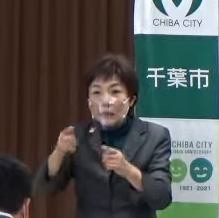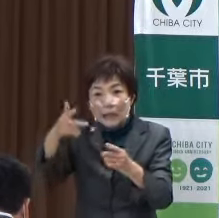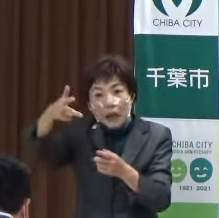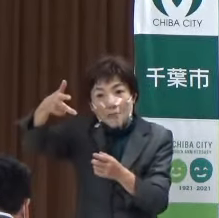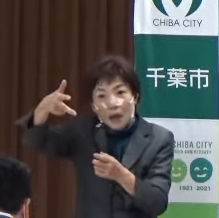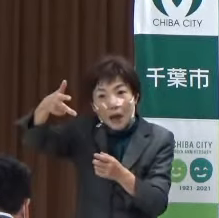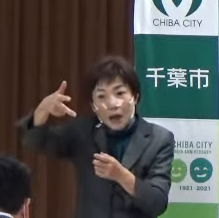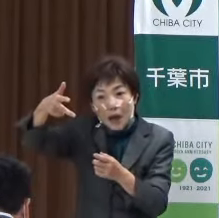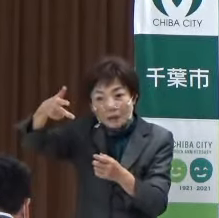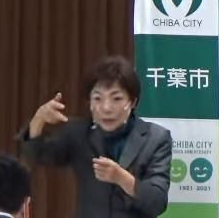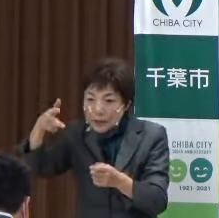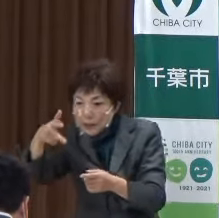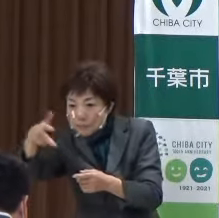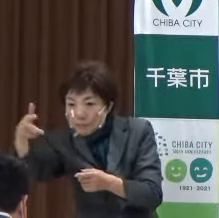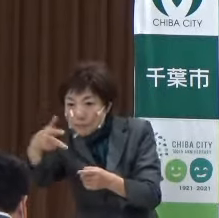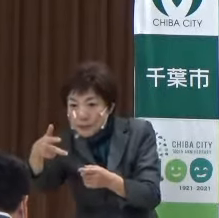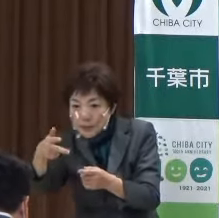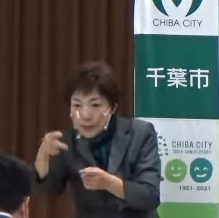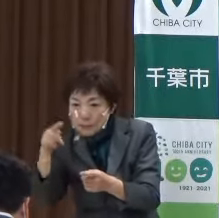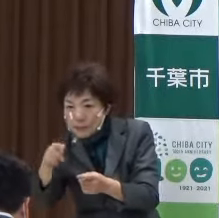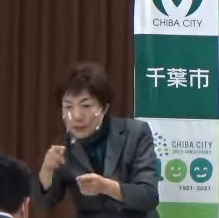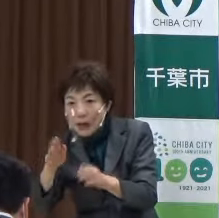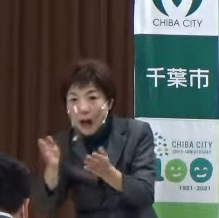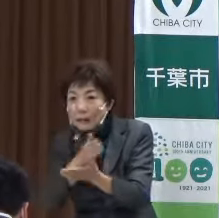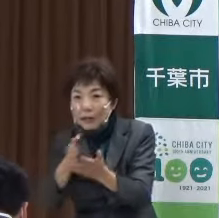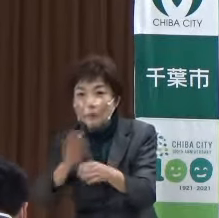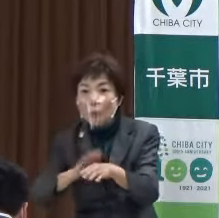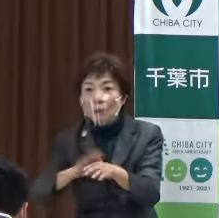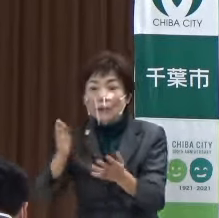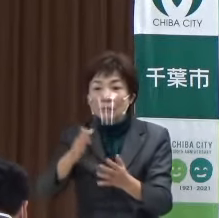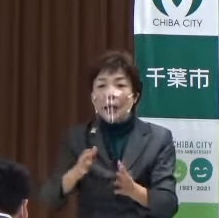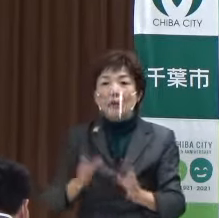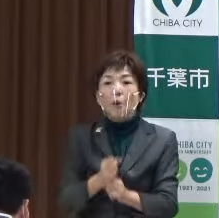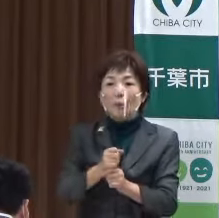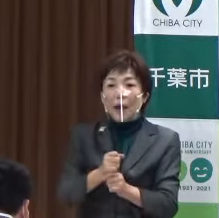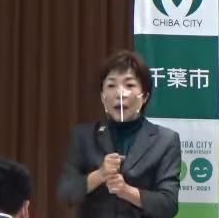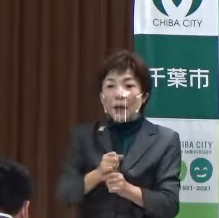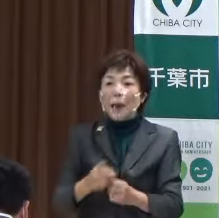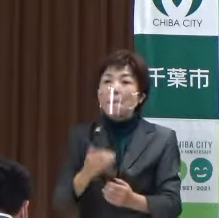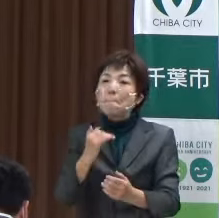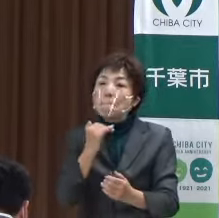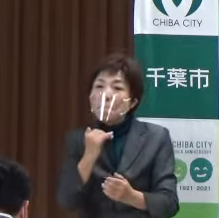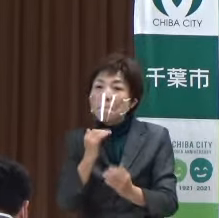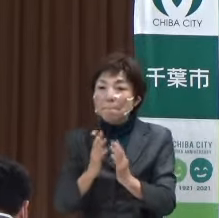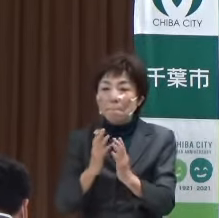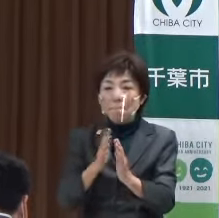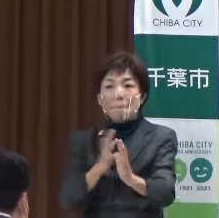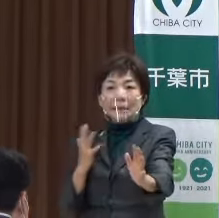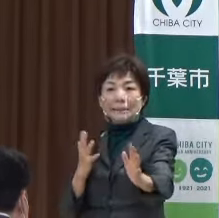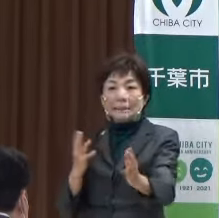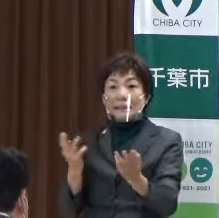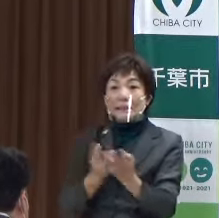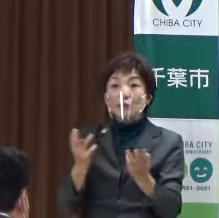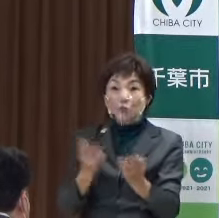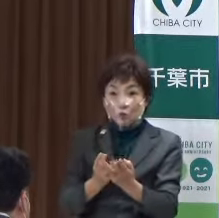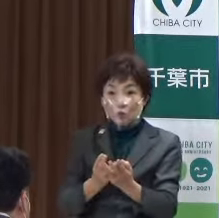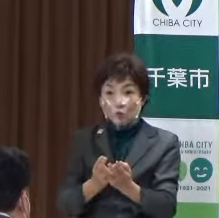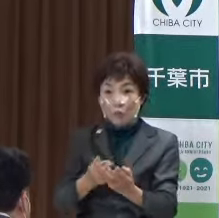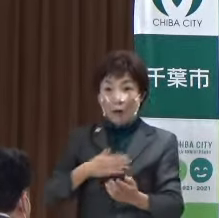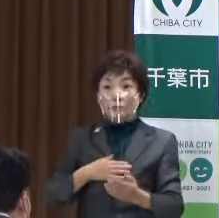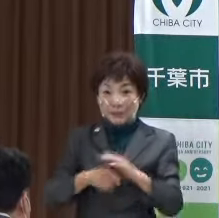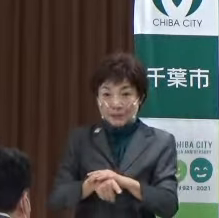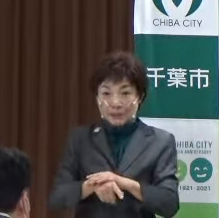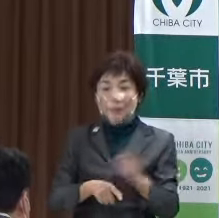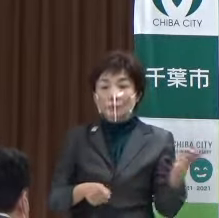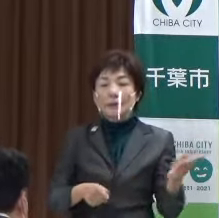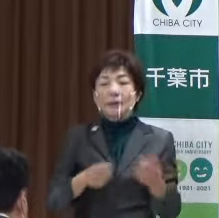こう判断しながら配信とか、そういうものではなくて、要は待ち人数のお知らせみたいなイメージで。 な